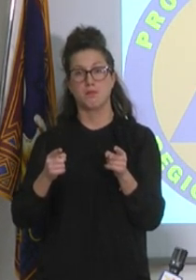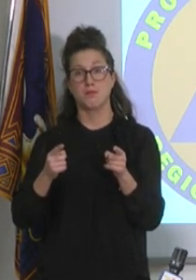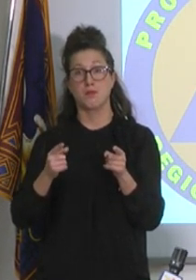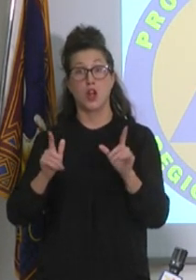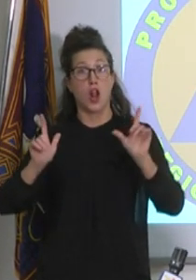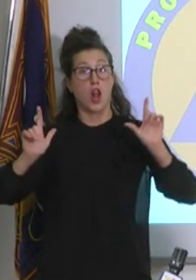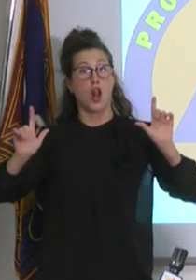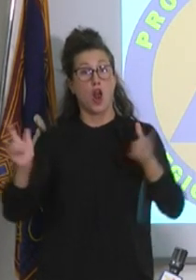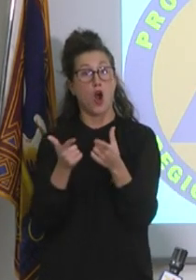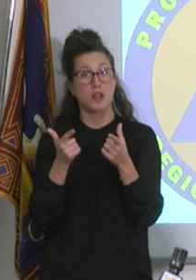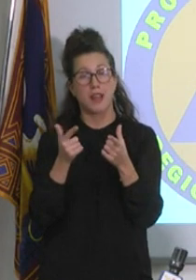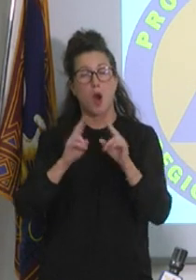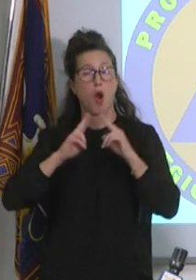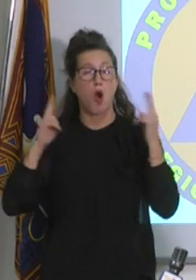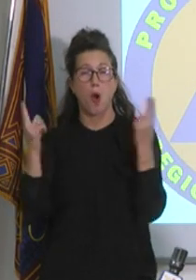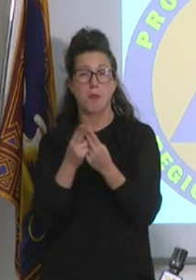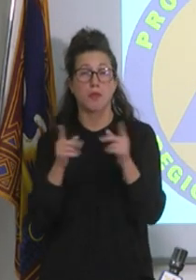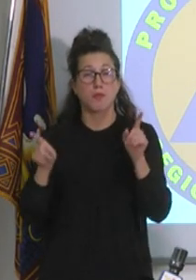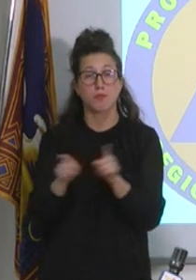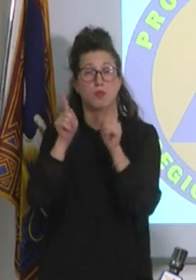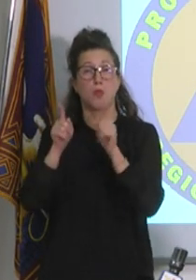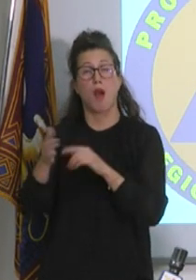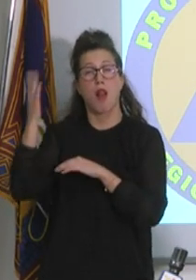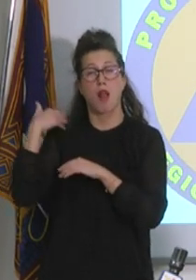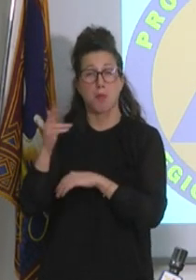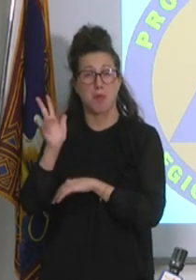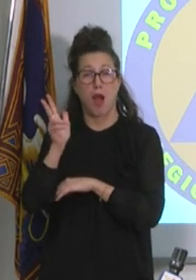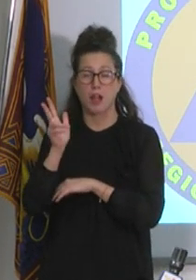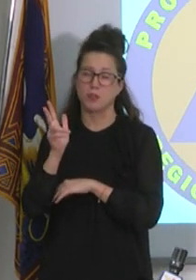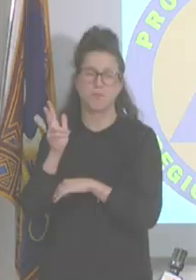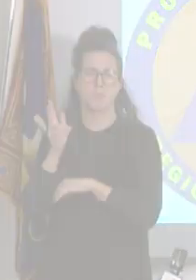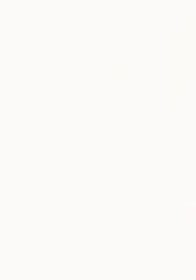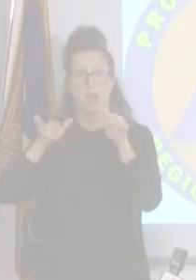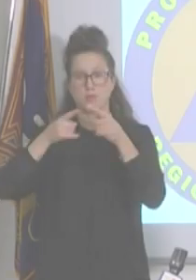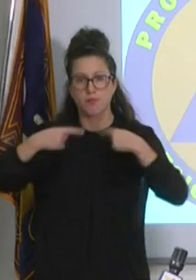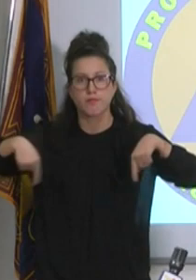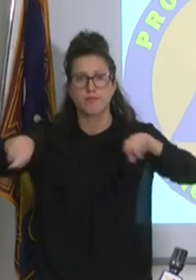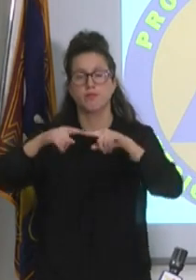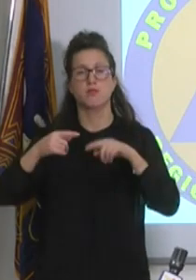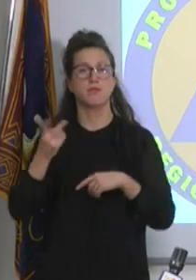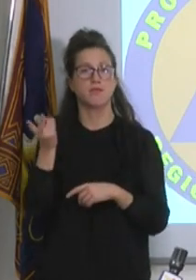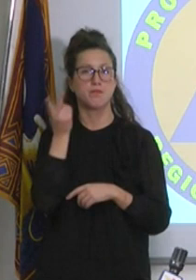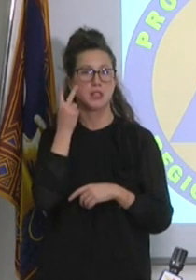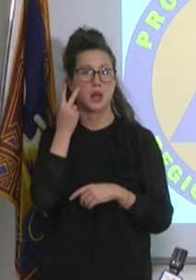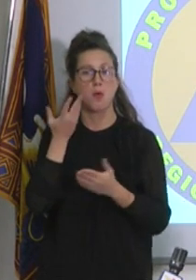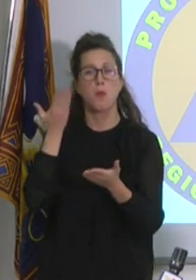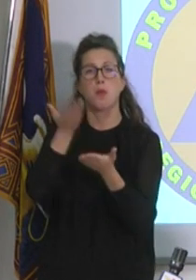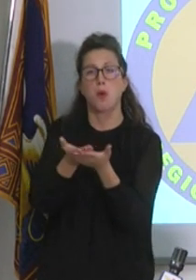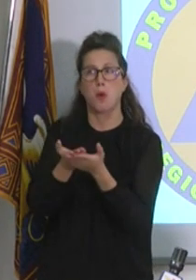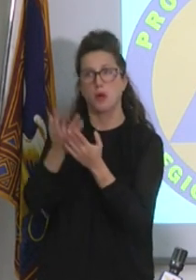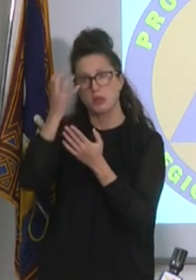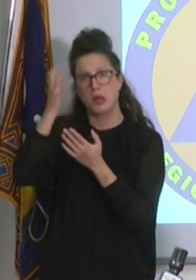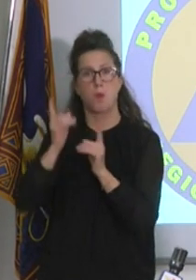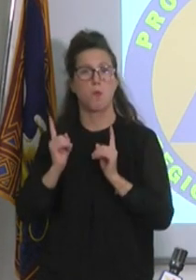stile maggio stile marzo non ci sono i presupposti da parte nostra siamo